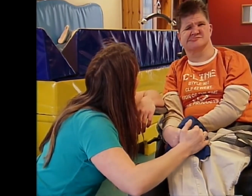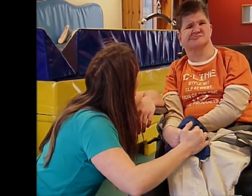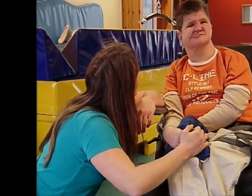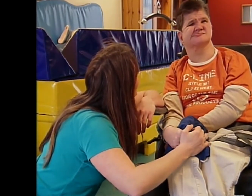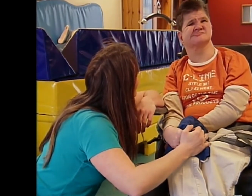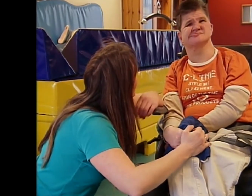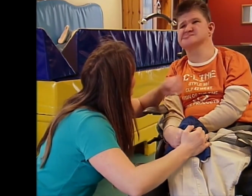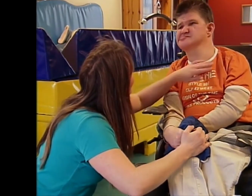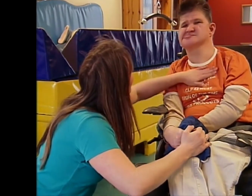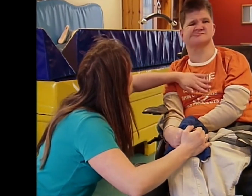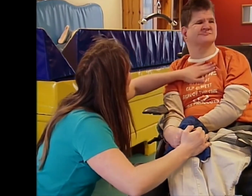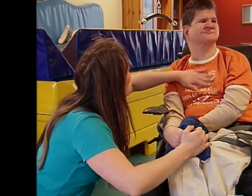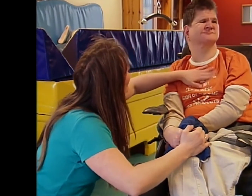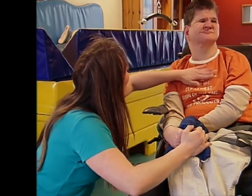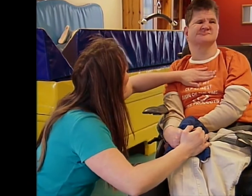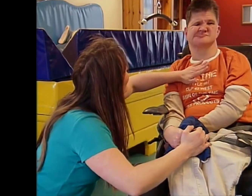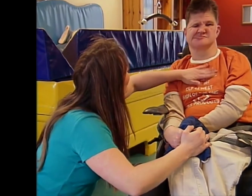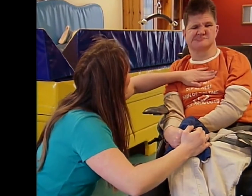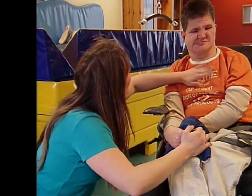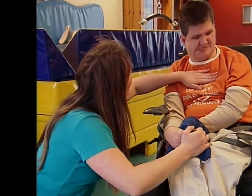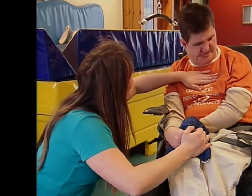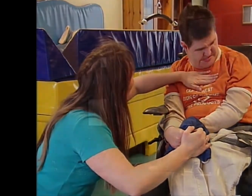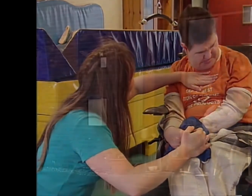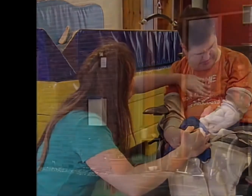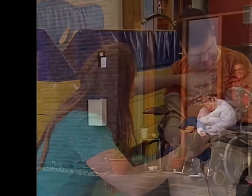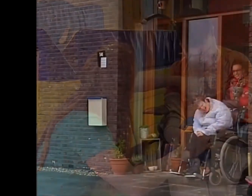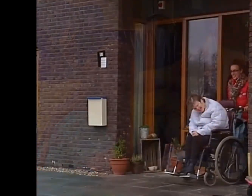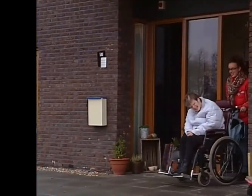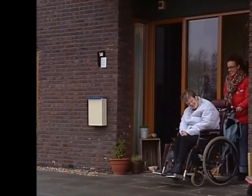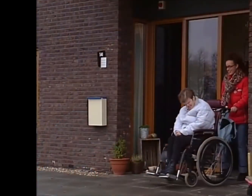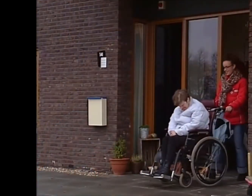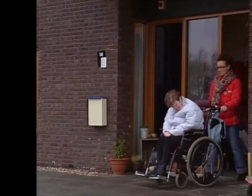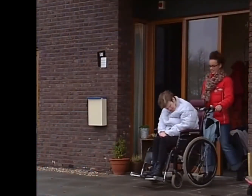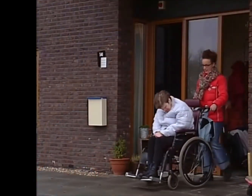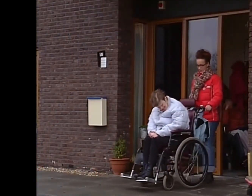Zwemmen. Wat vind je daarvan? De zwembroek is voor Corrie de verwijzer dat hij gaat zwemmen.